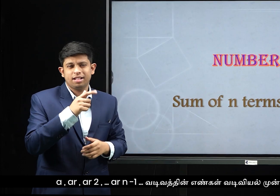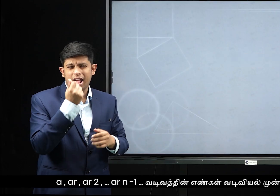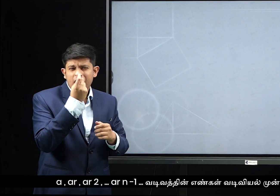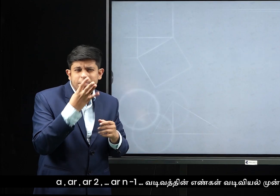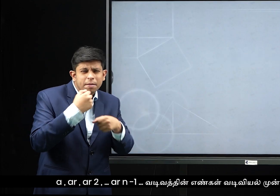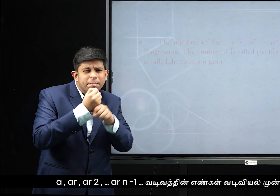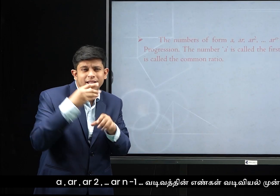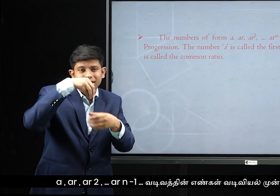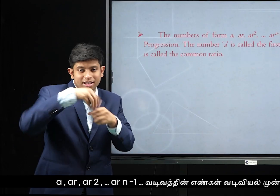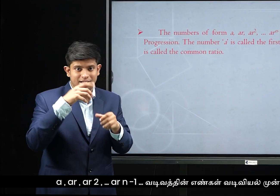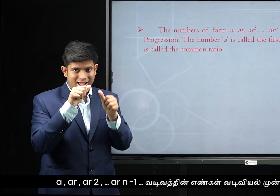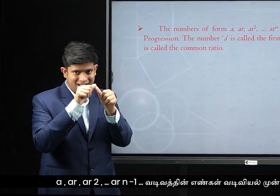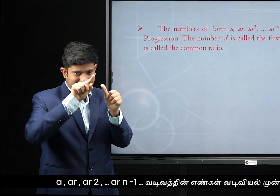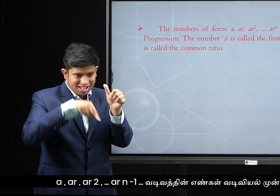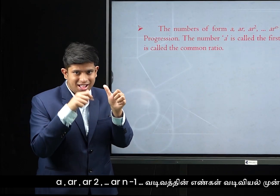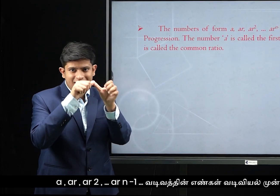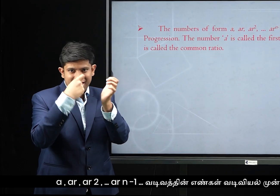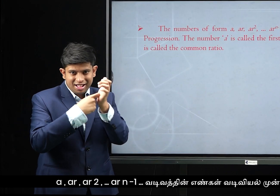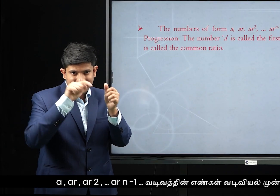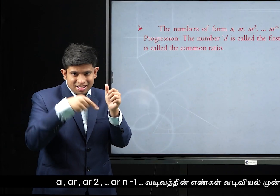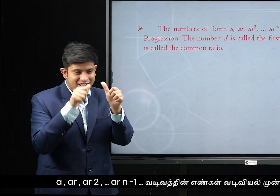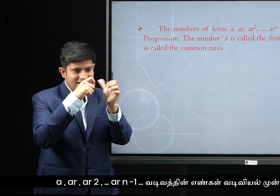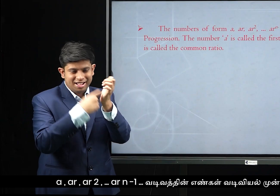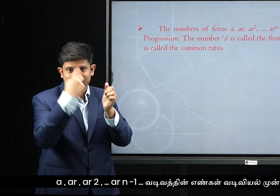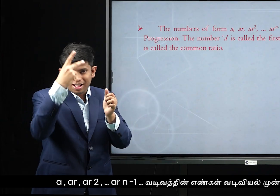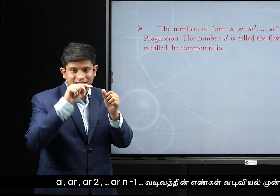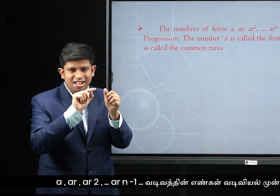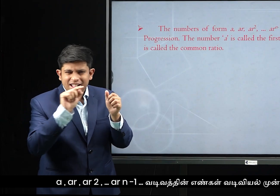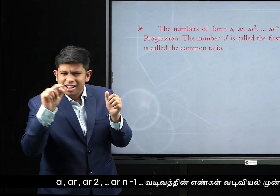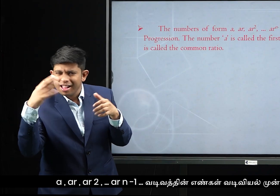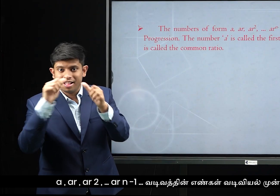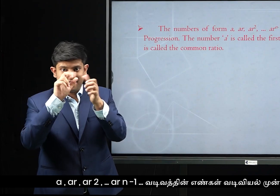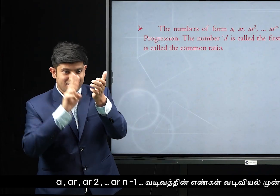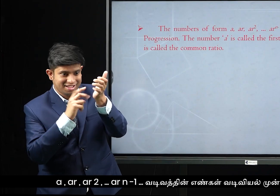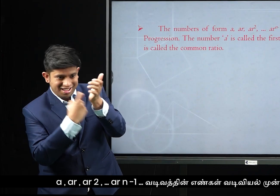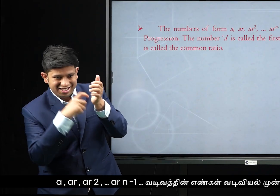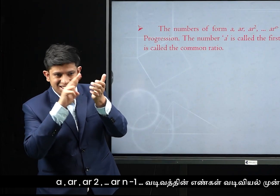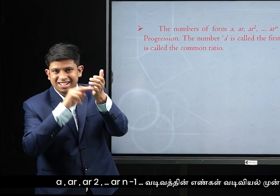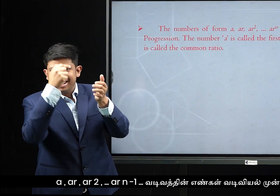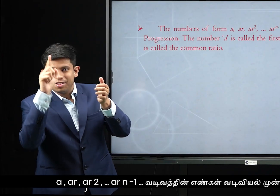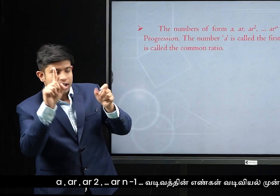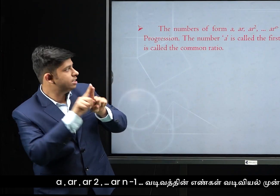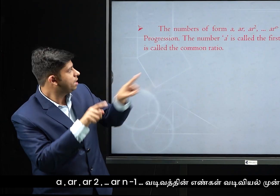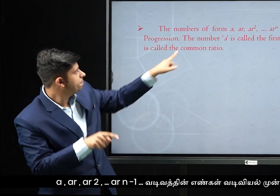ஏ ஏஆர் ஏஆர் மேலிலக்கு 2 ஏஆர் மேலிலக்கு n கழித்தல்